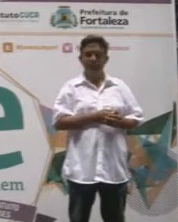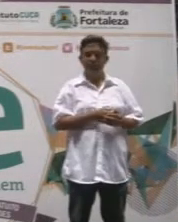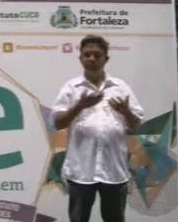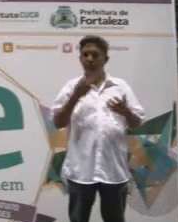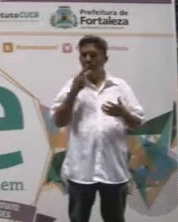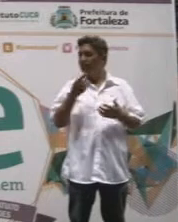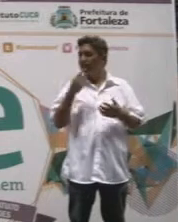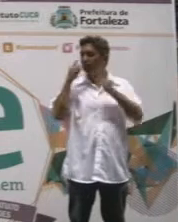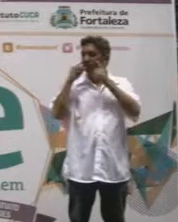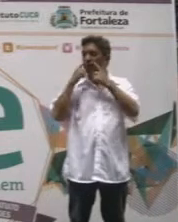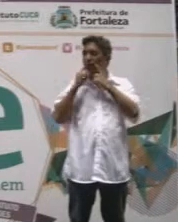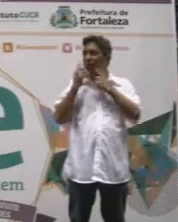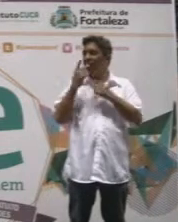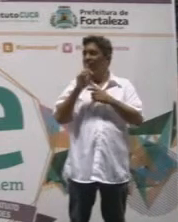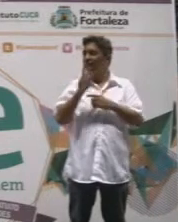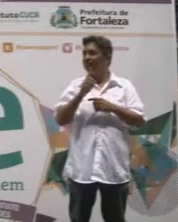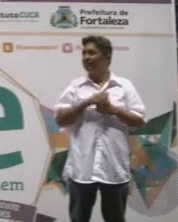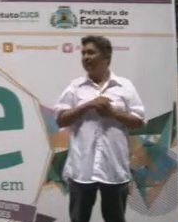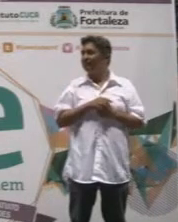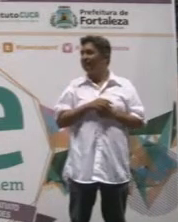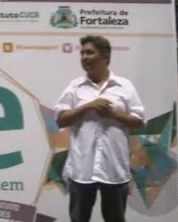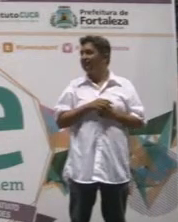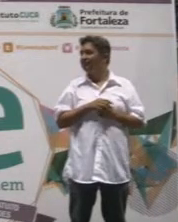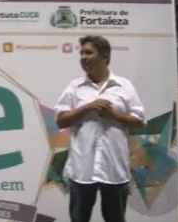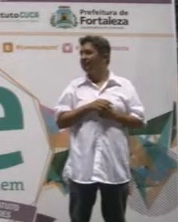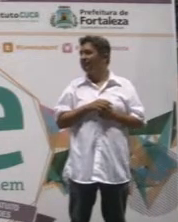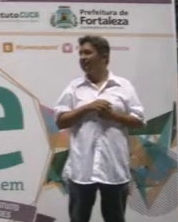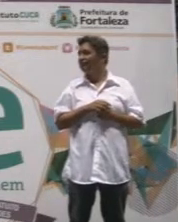vou falar, eu vou chorar, não vou falar não.